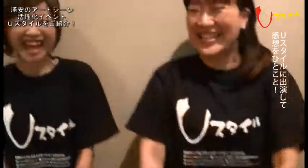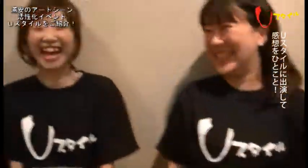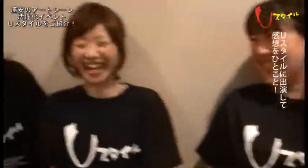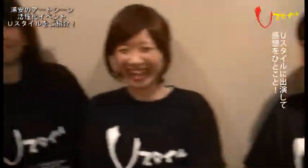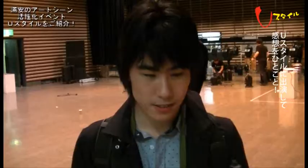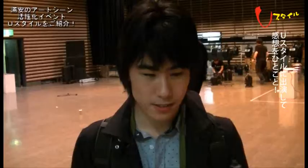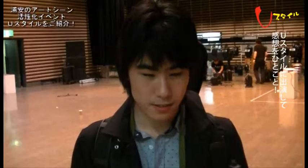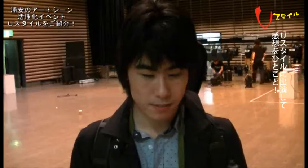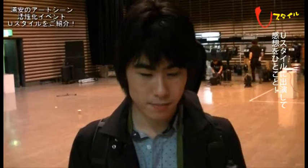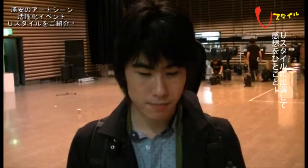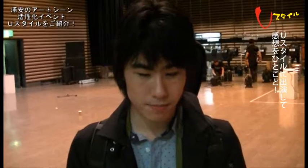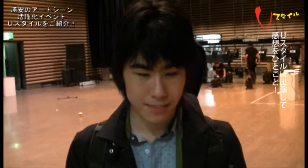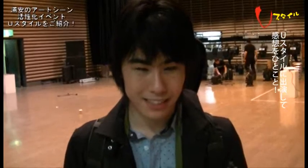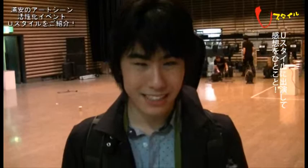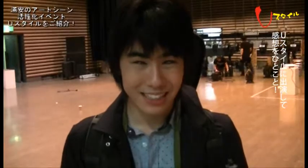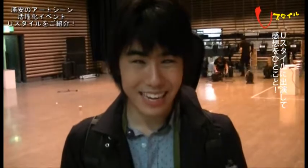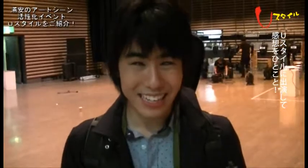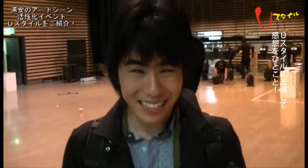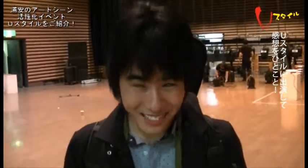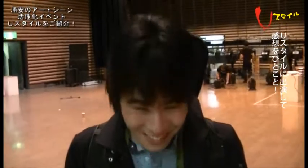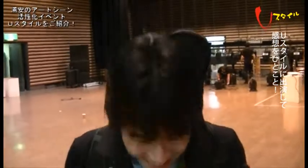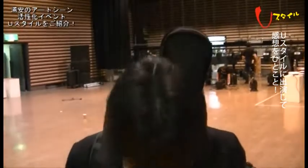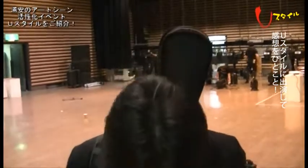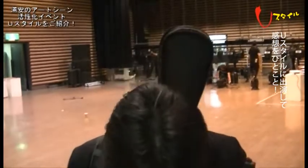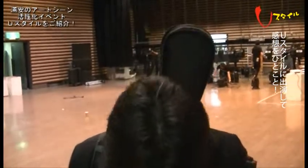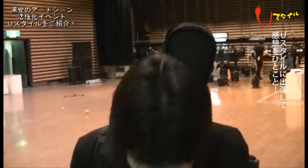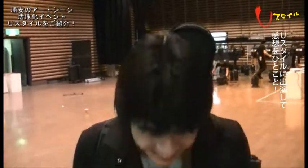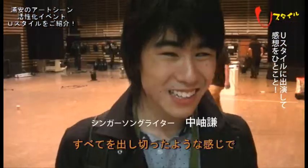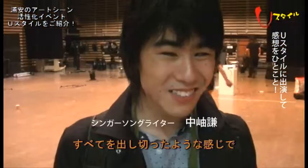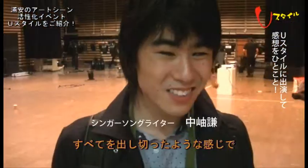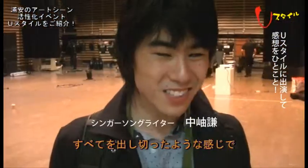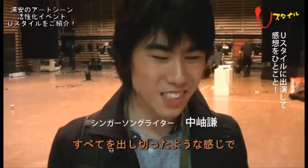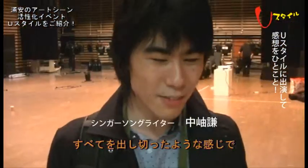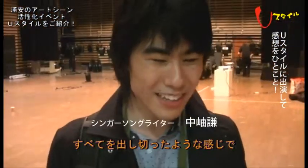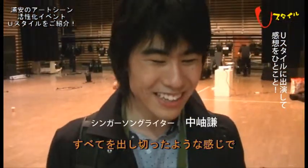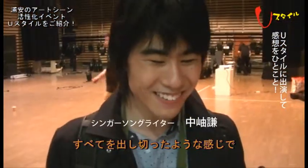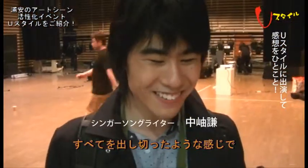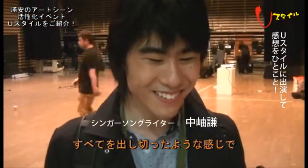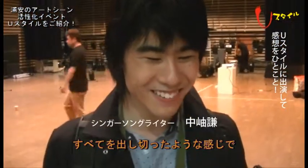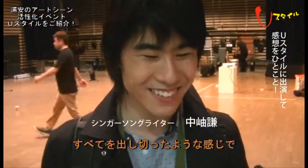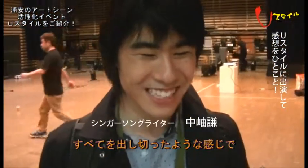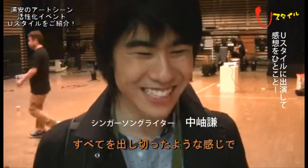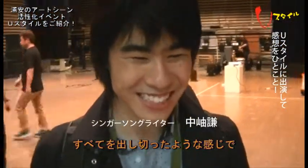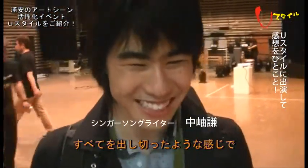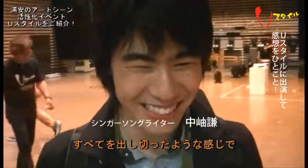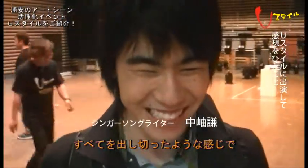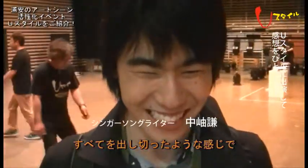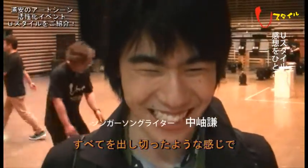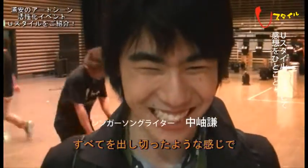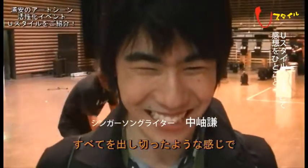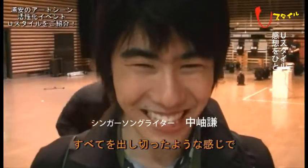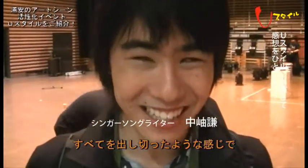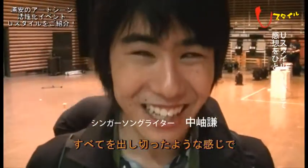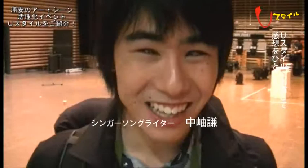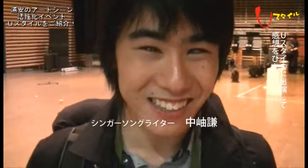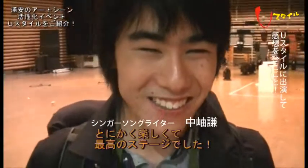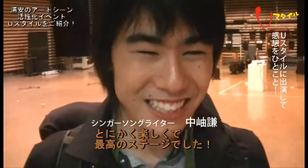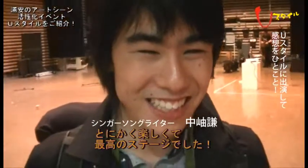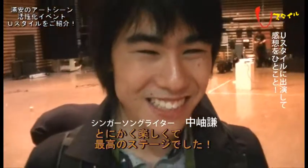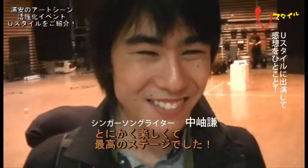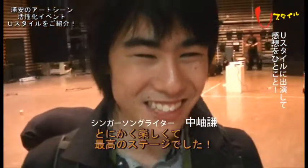すハイスツールいうしたお疲れ様でしたありがとうございましたすべてを出し切ったよ感じで